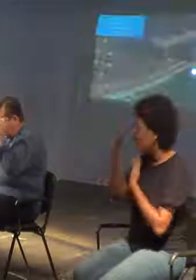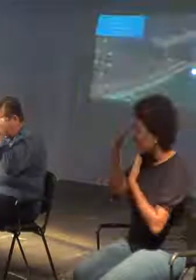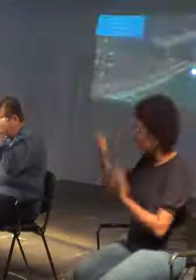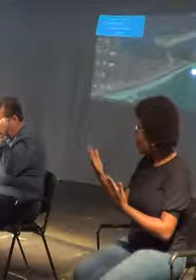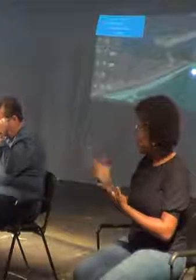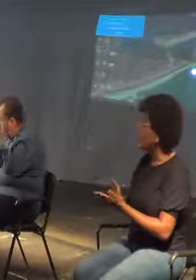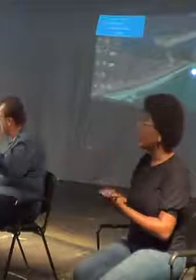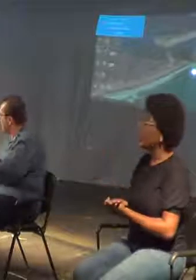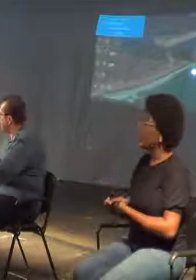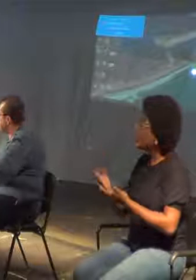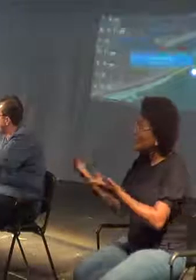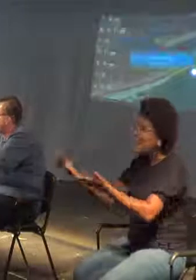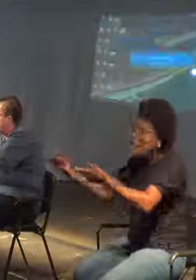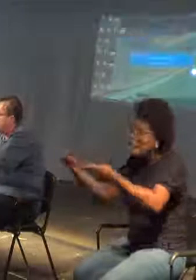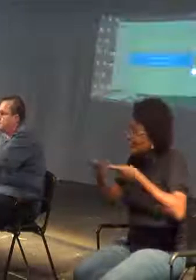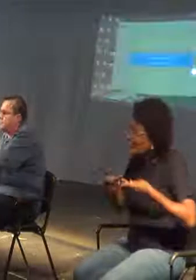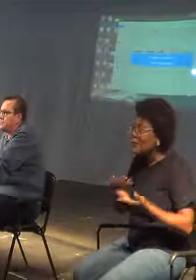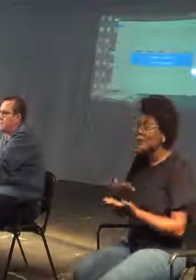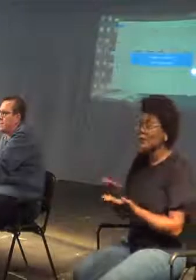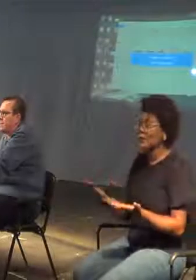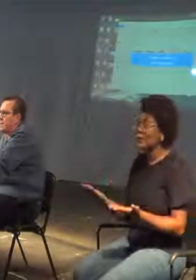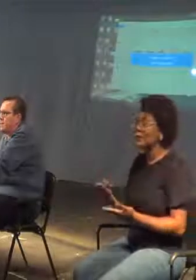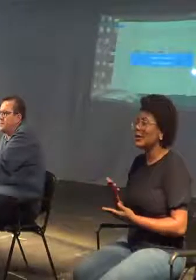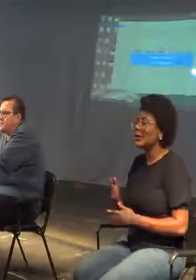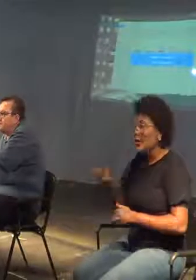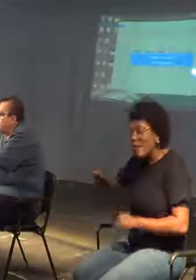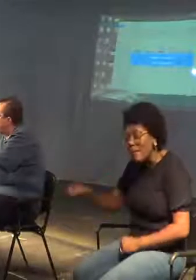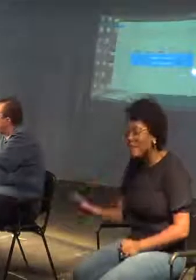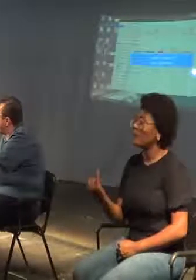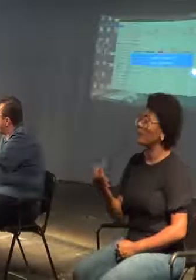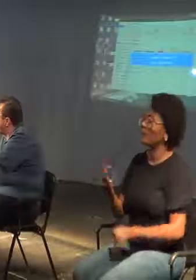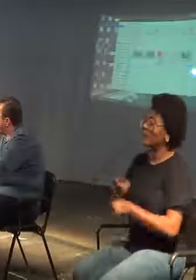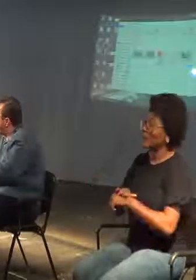e sejam bem-vindos, que a gente possa aproveitar bem essa noite aqui.